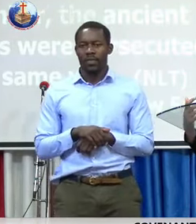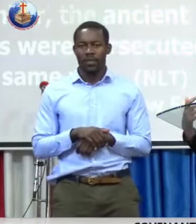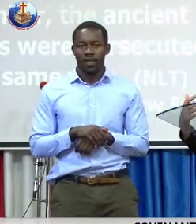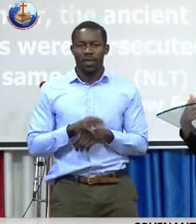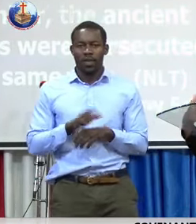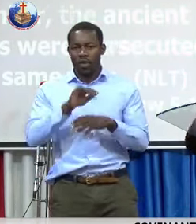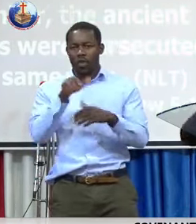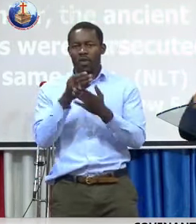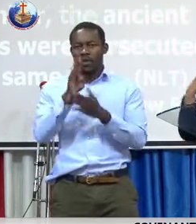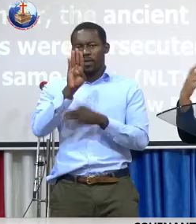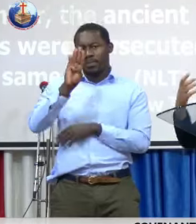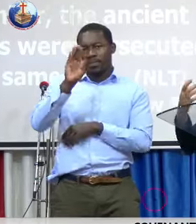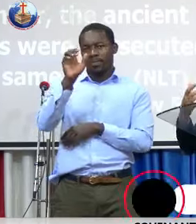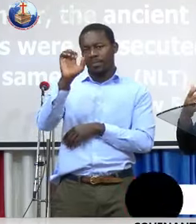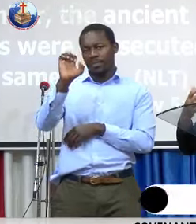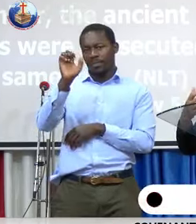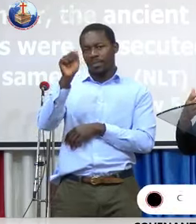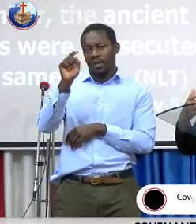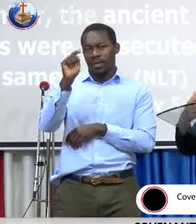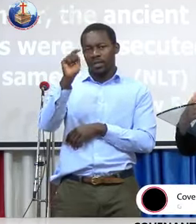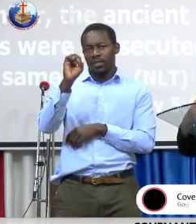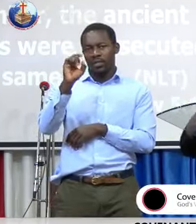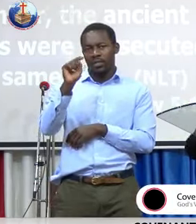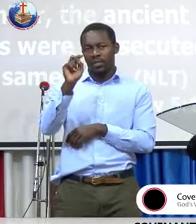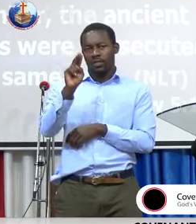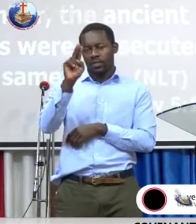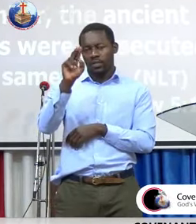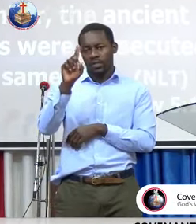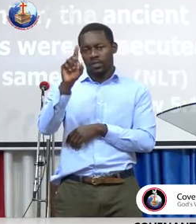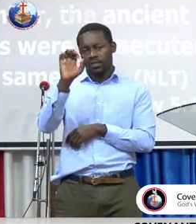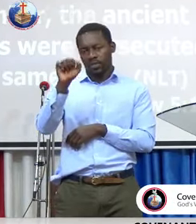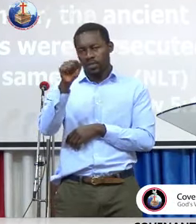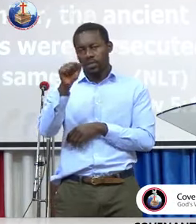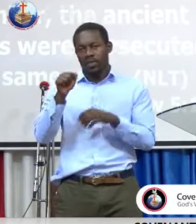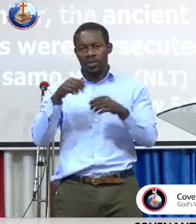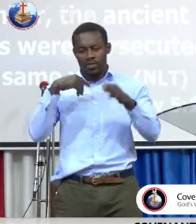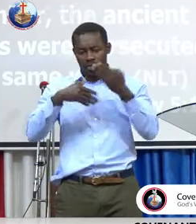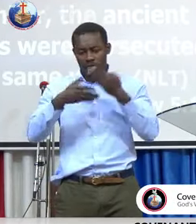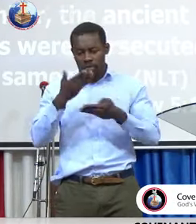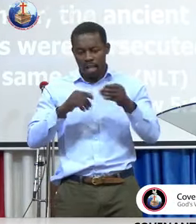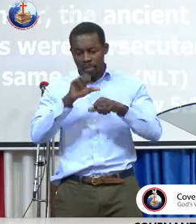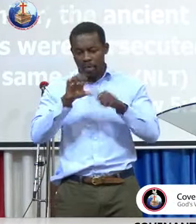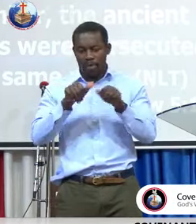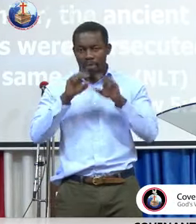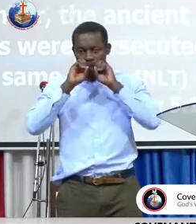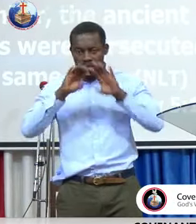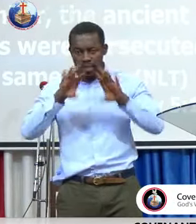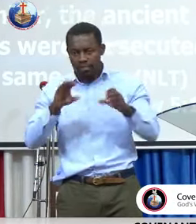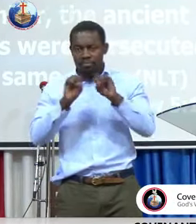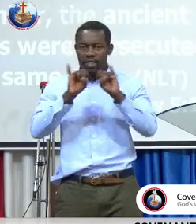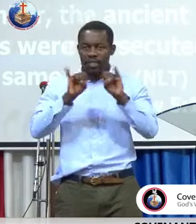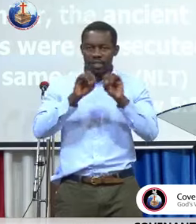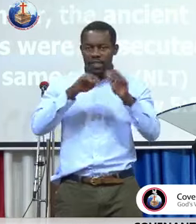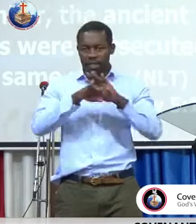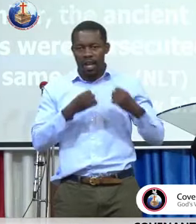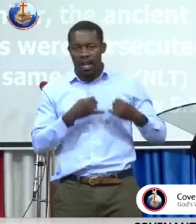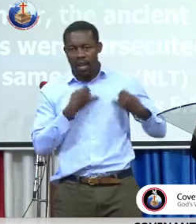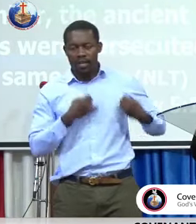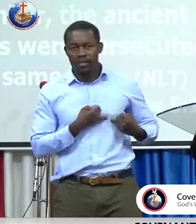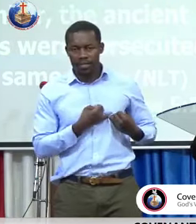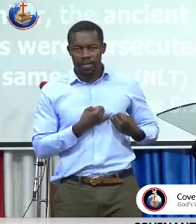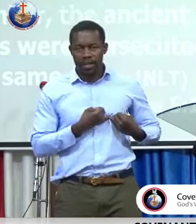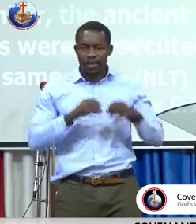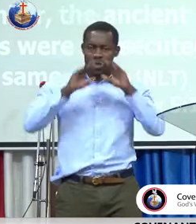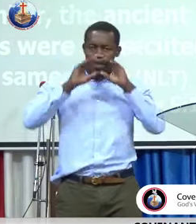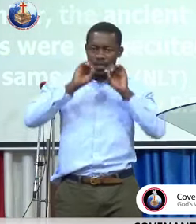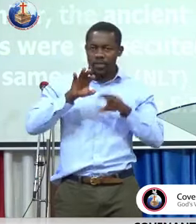Beatitudes when he was talking about blessed are the pure in heart. Kwa hivyo katika yale mafundisho mlimani ya kusema kwamba heri walio safi mioyoni mwao.